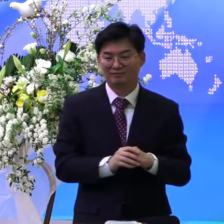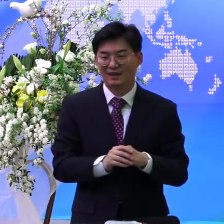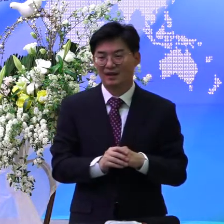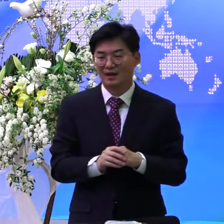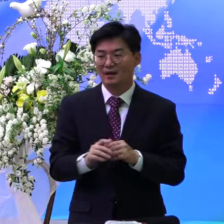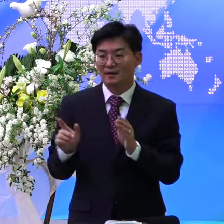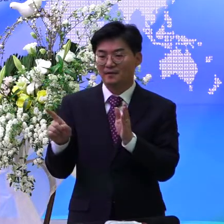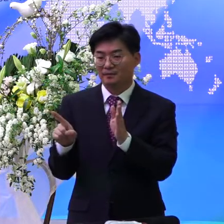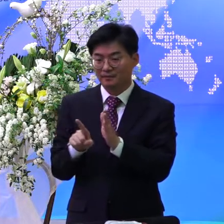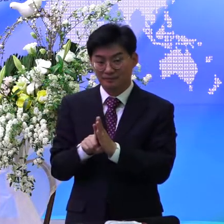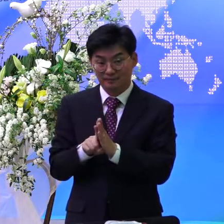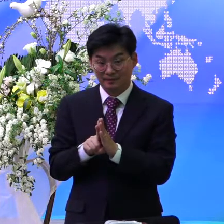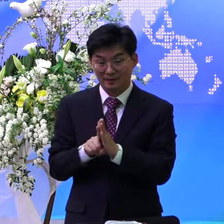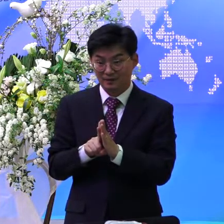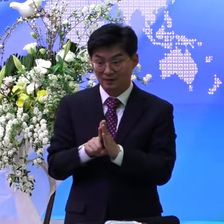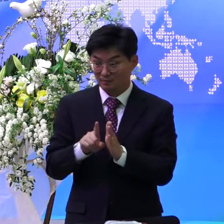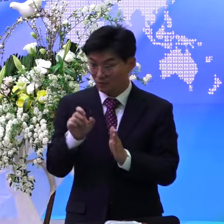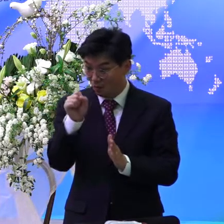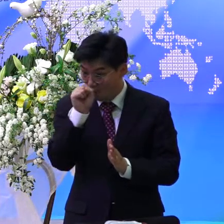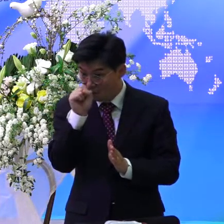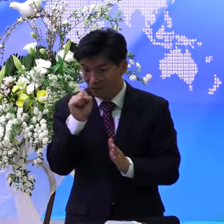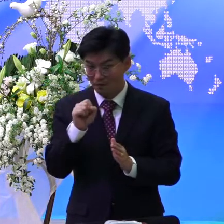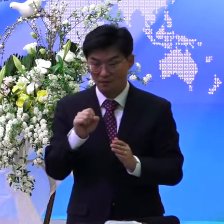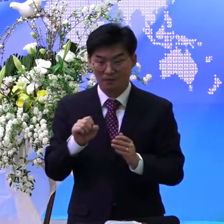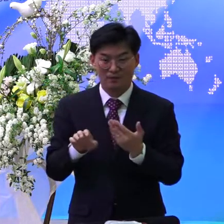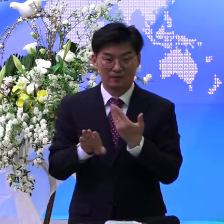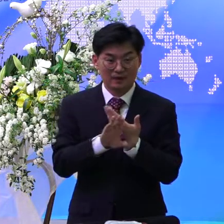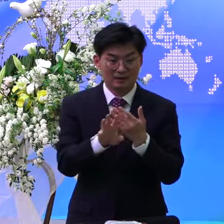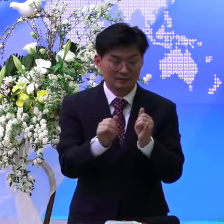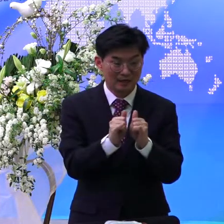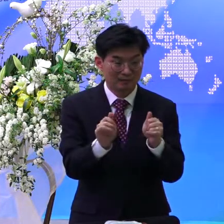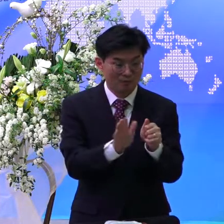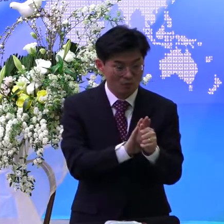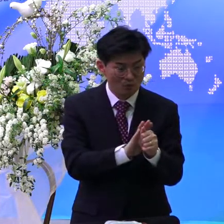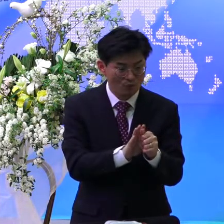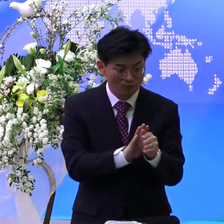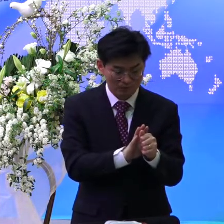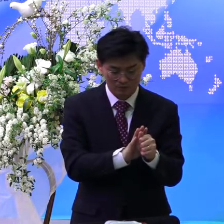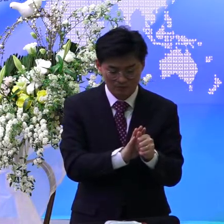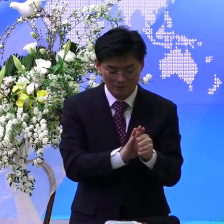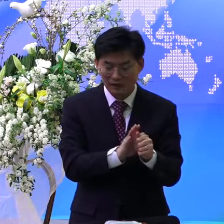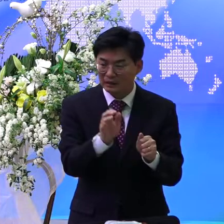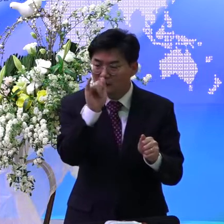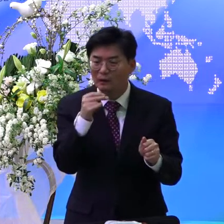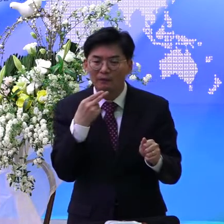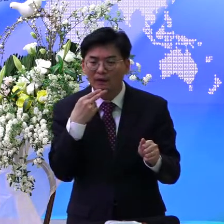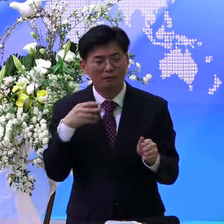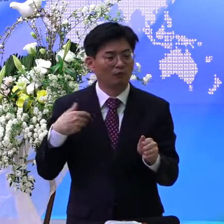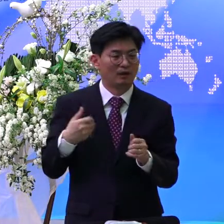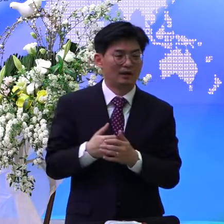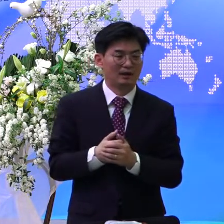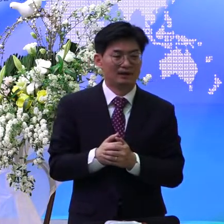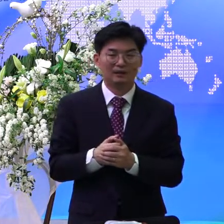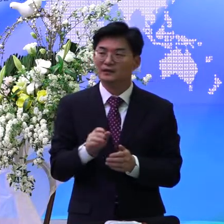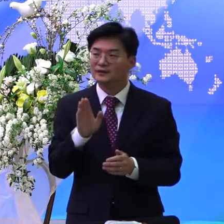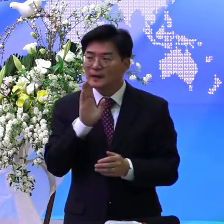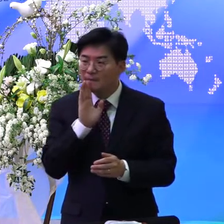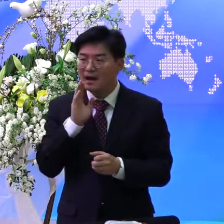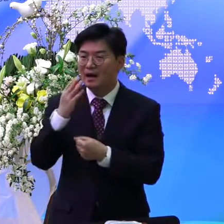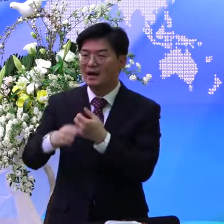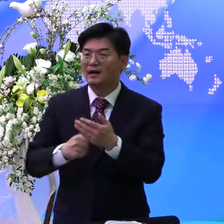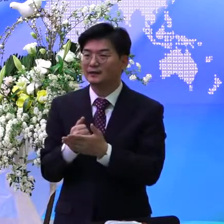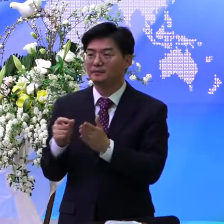믿음의 사람을 보기가 어렵다고 하지만 많은 사람들이 세상 곳곳에서 정말 하나님 말씀을 붙들고 믿음으로